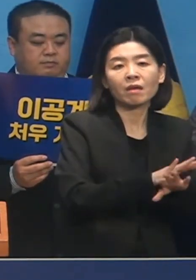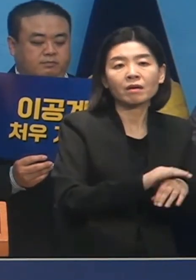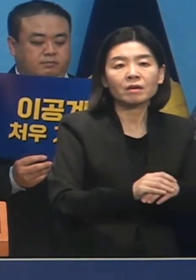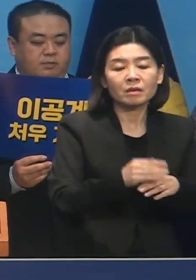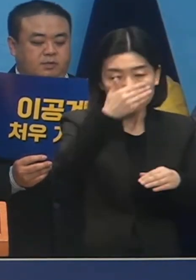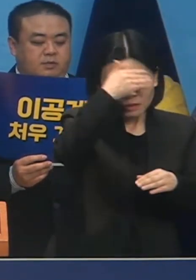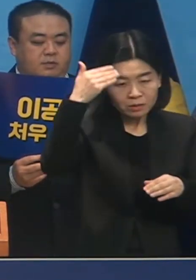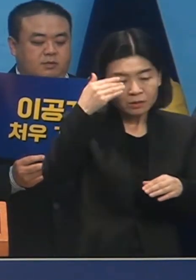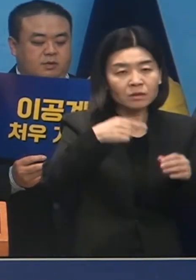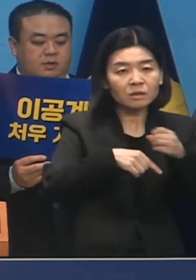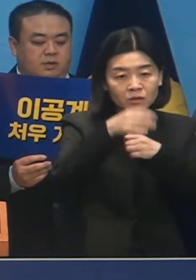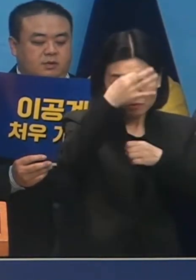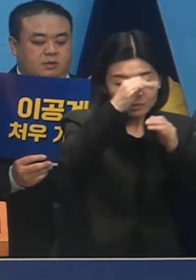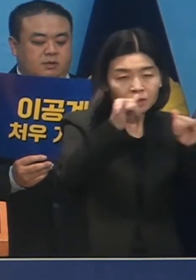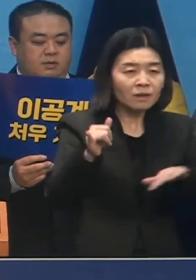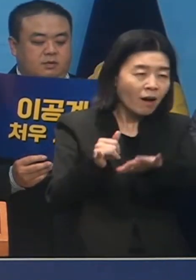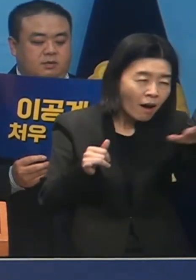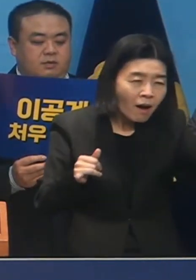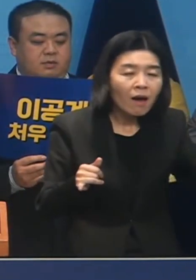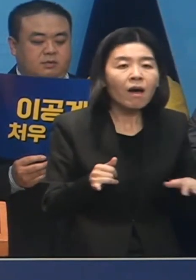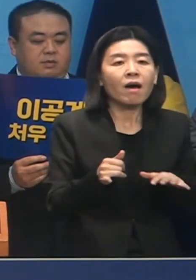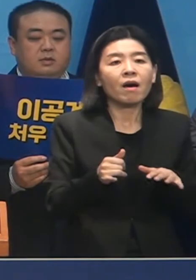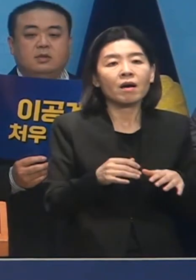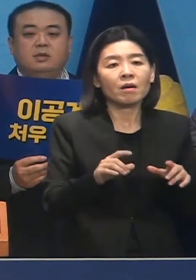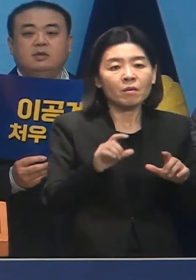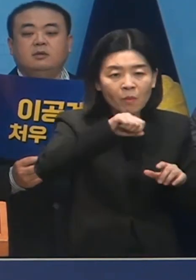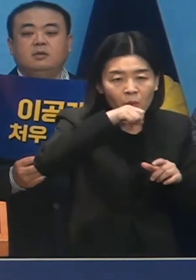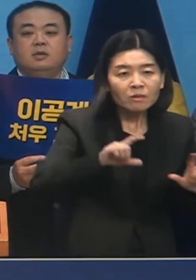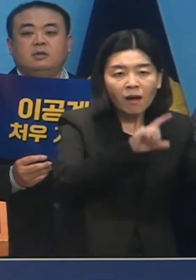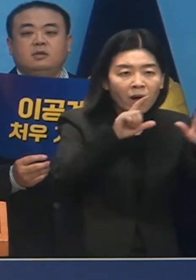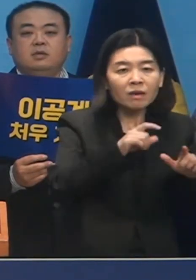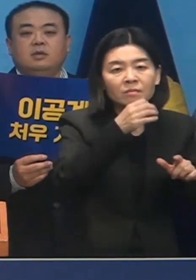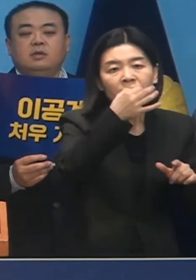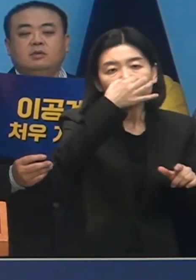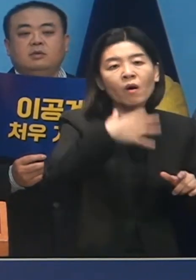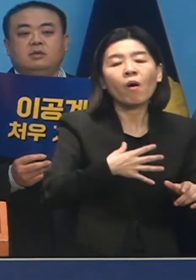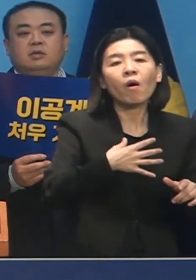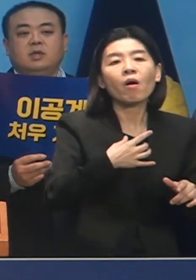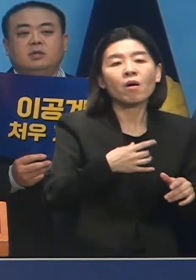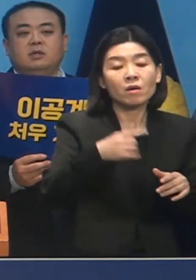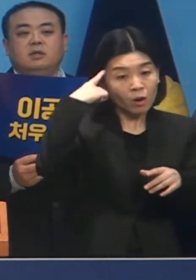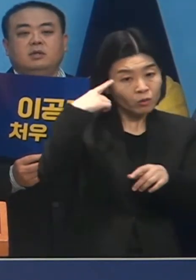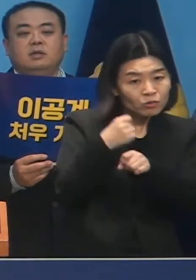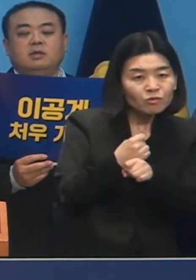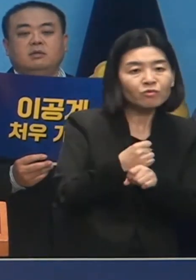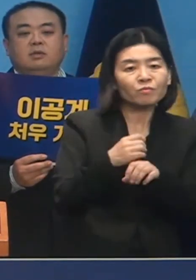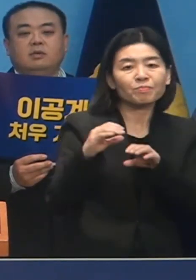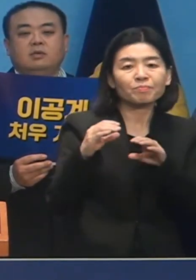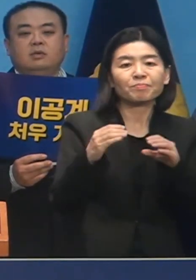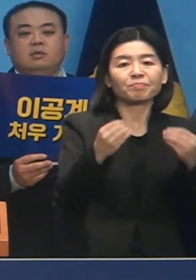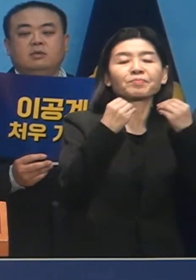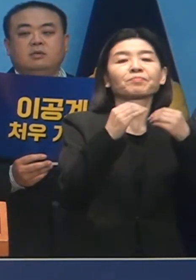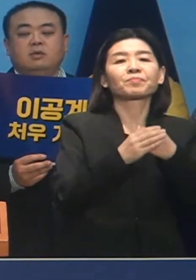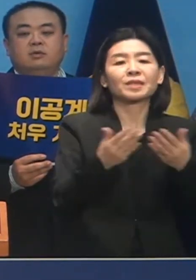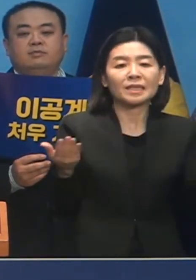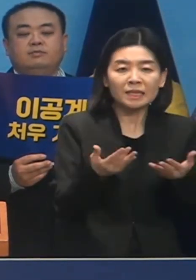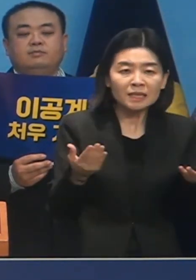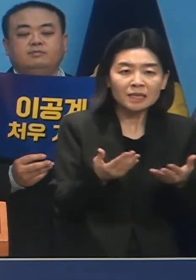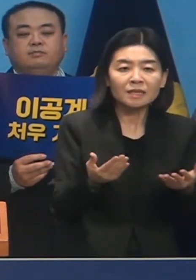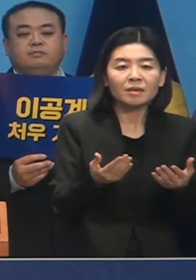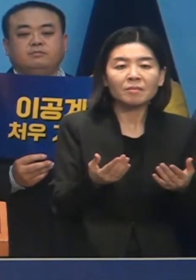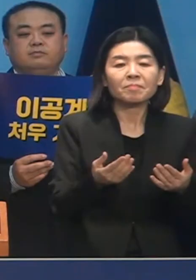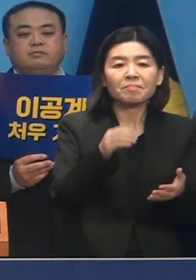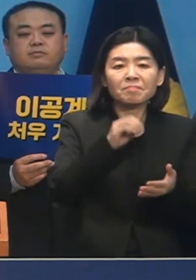청년 과학 기술자들의 생계를 위협하고 연구를 중단시켰으며 일자리를 잃게 하였습니다. 결국